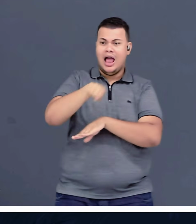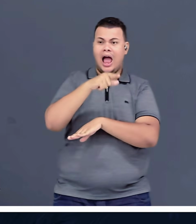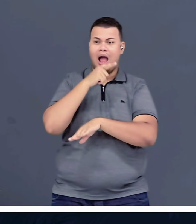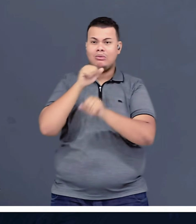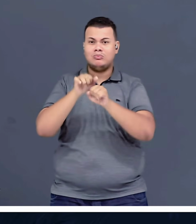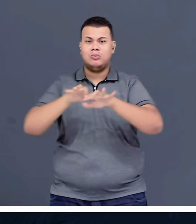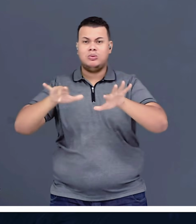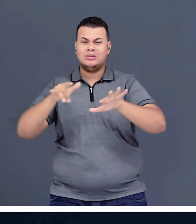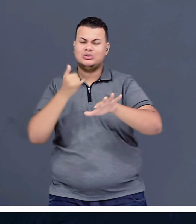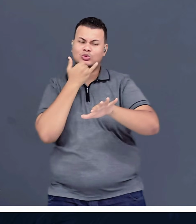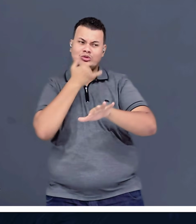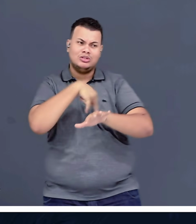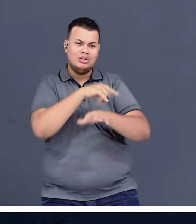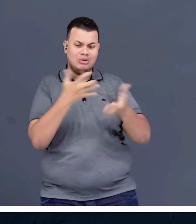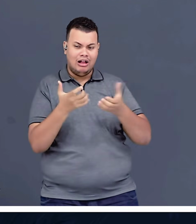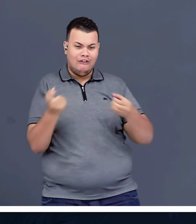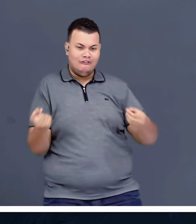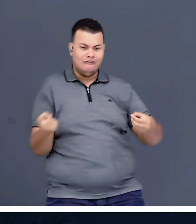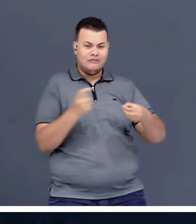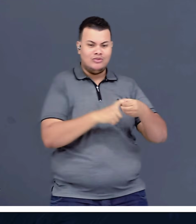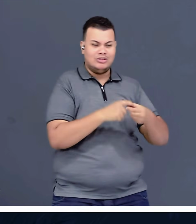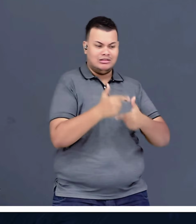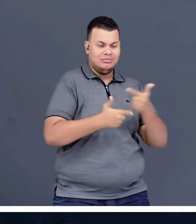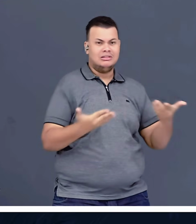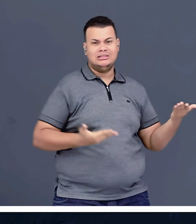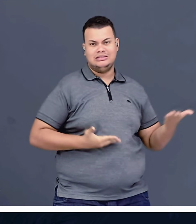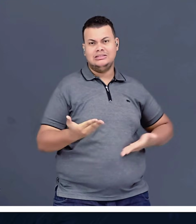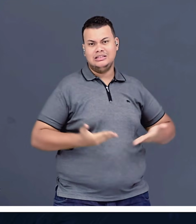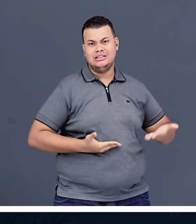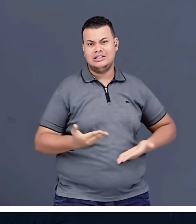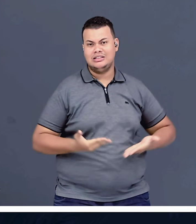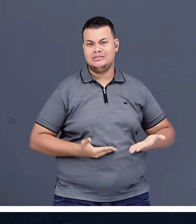certo não. A gente quer que você nos receba de novo como escravos.